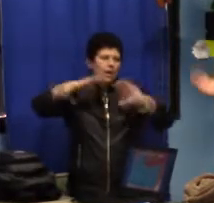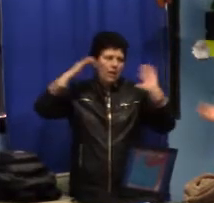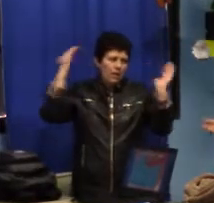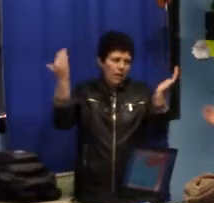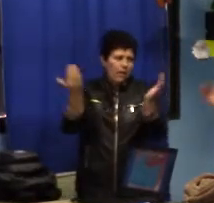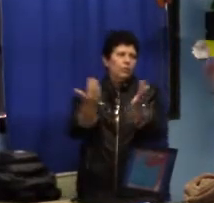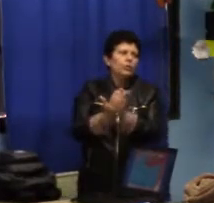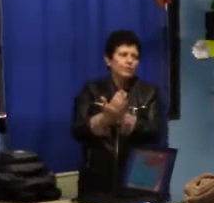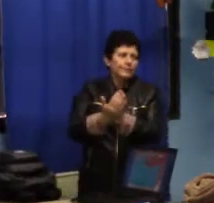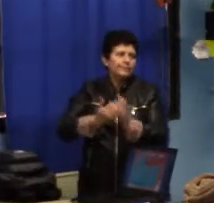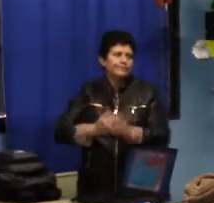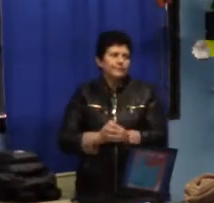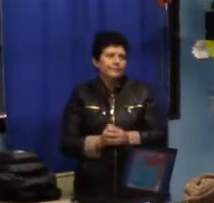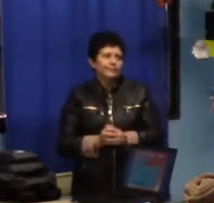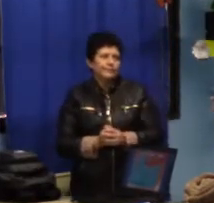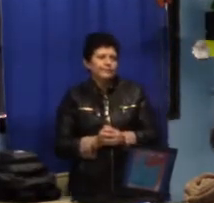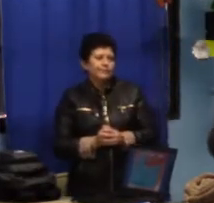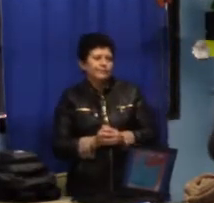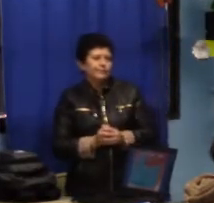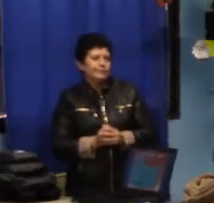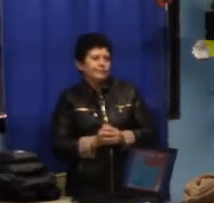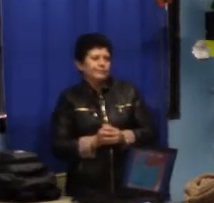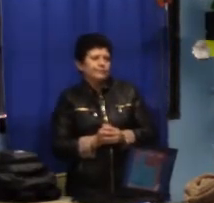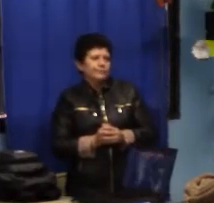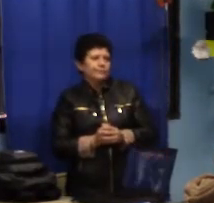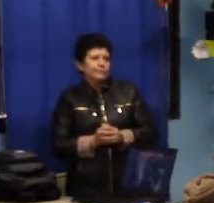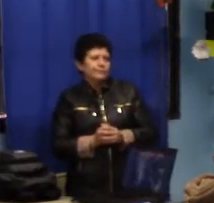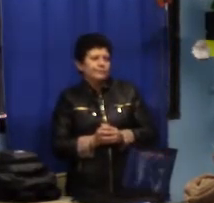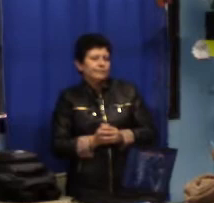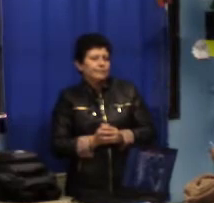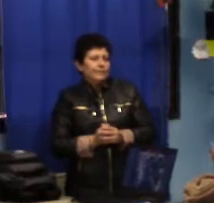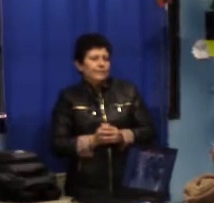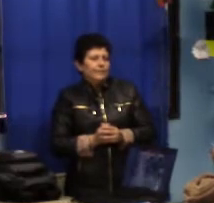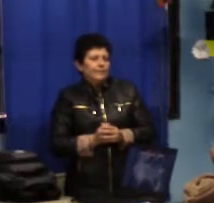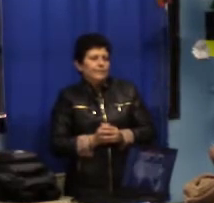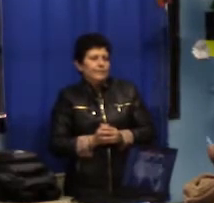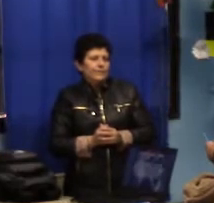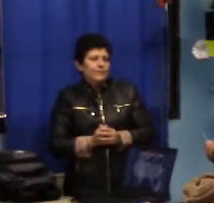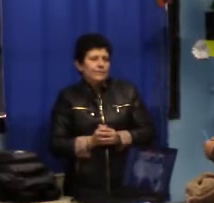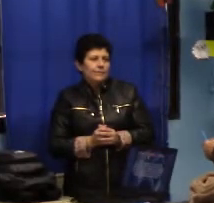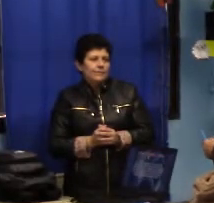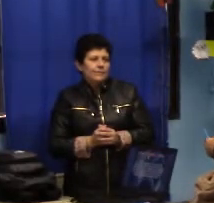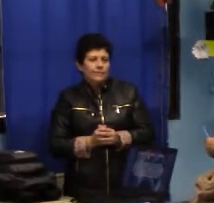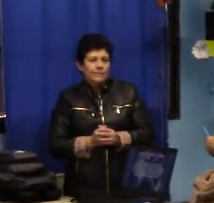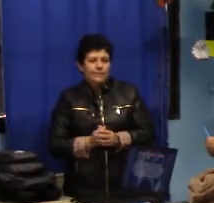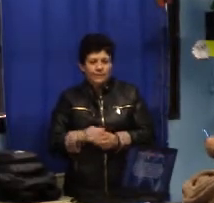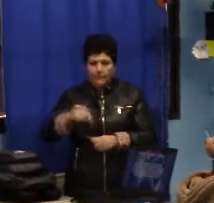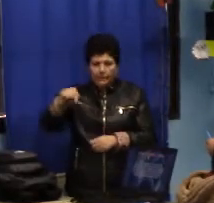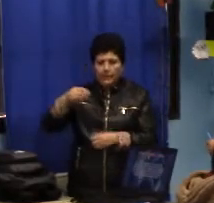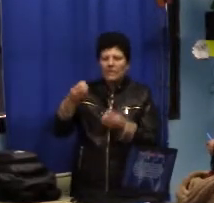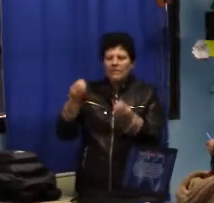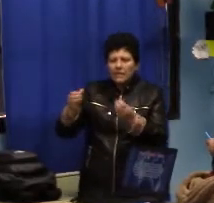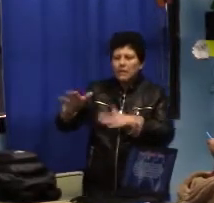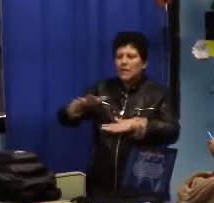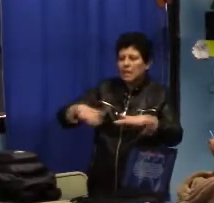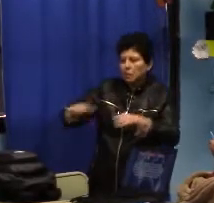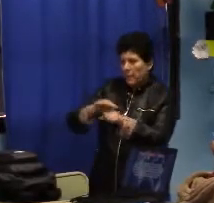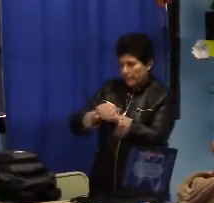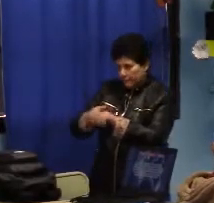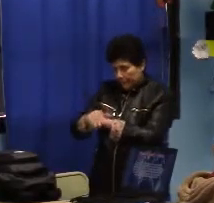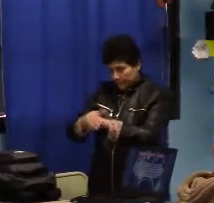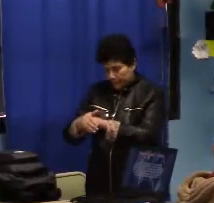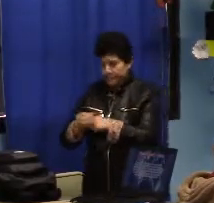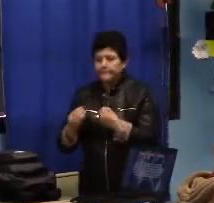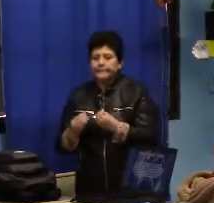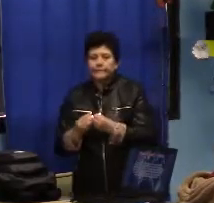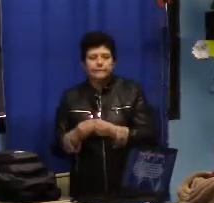Todo el mundo. Todo el mundo. Ok. Ok. Fíjese, Pablo. Si